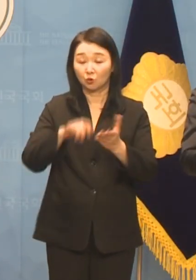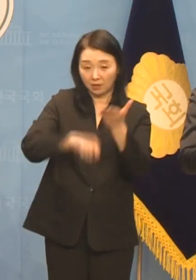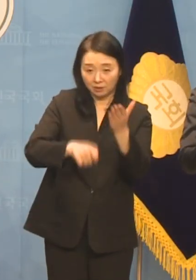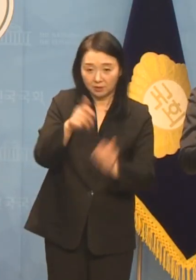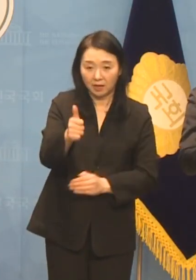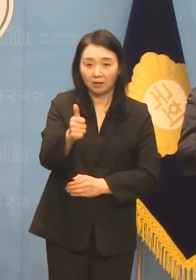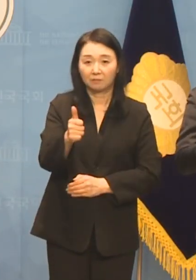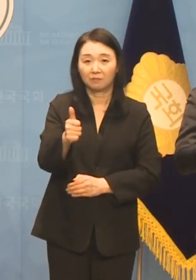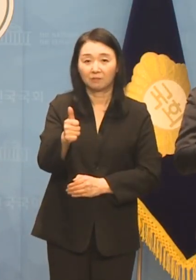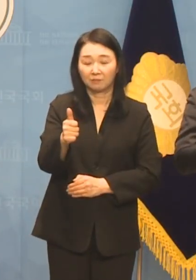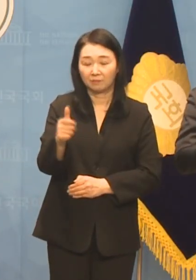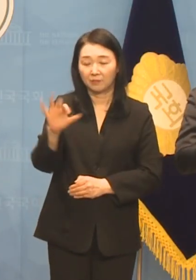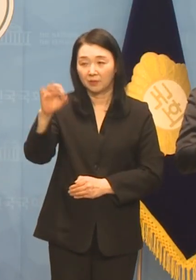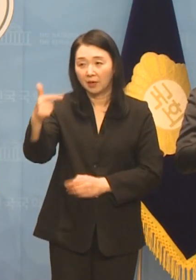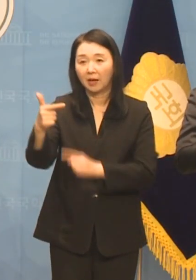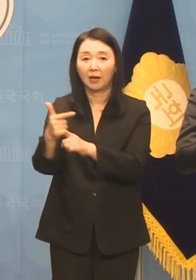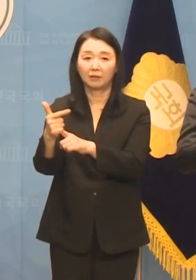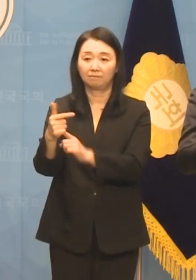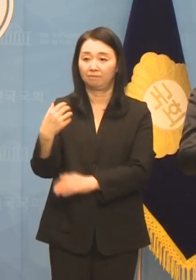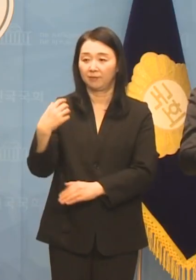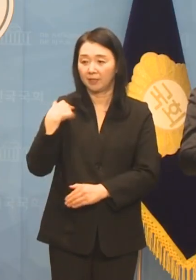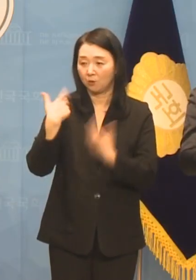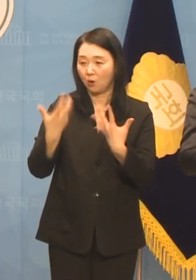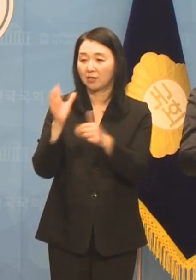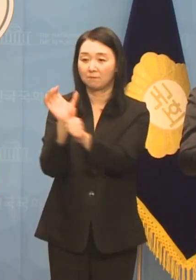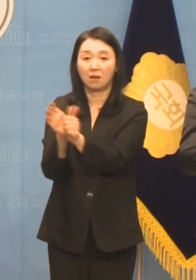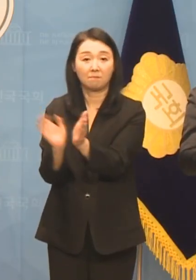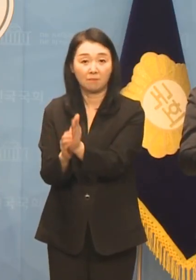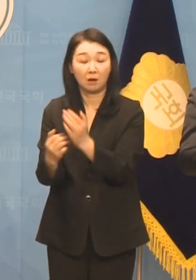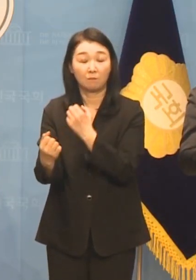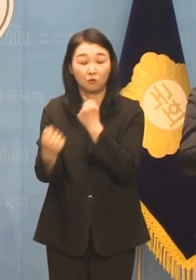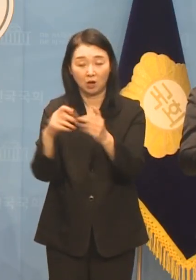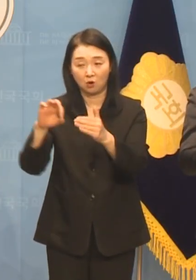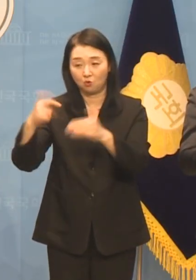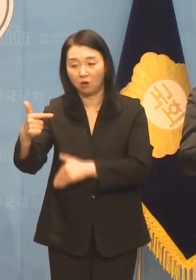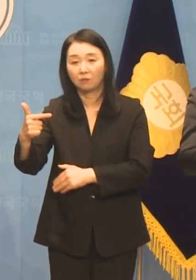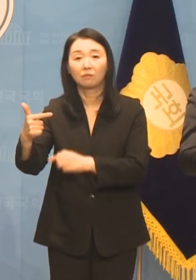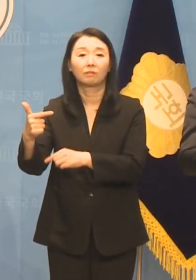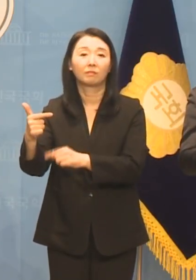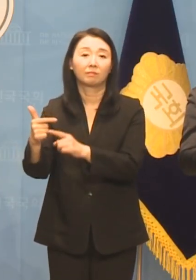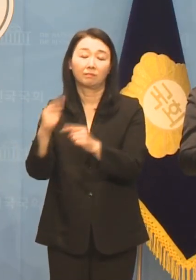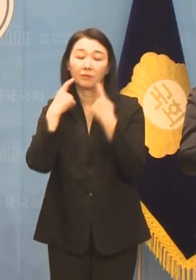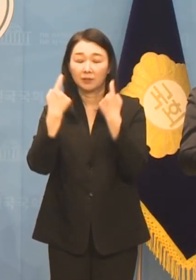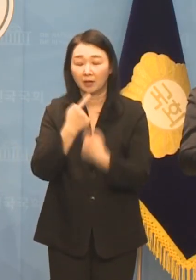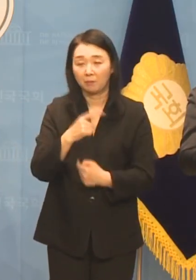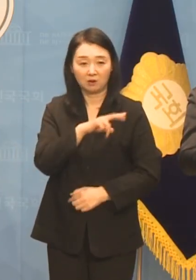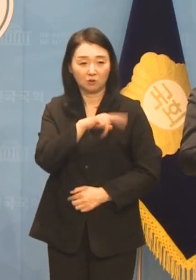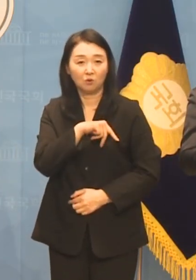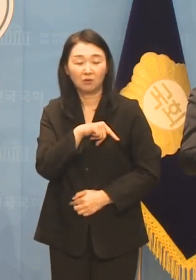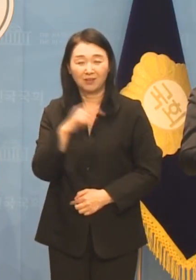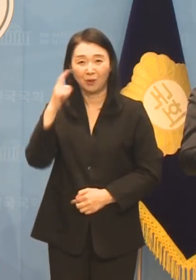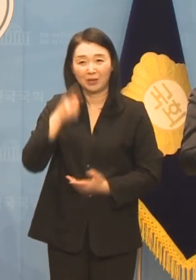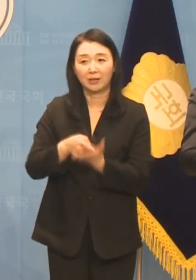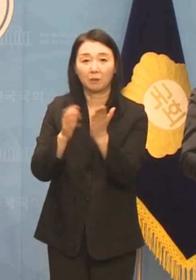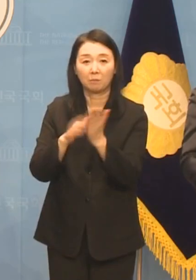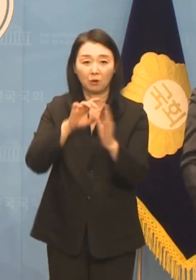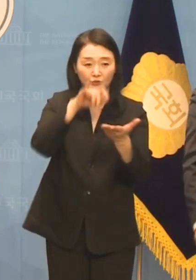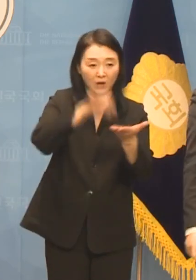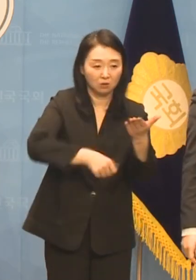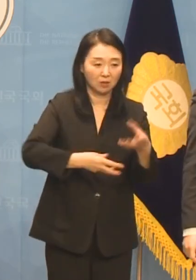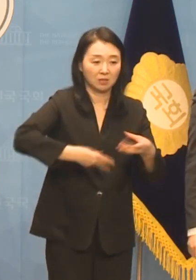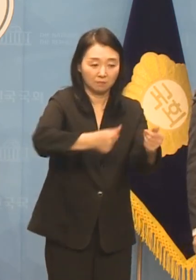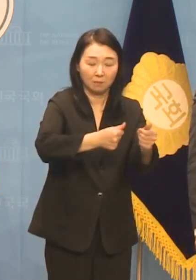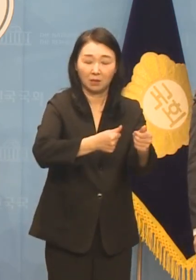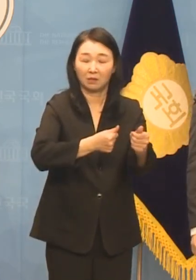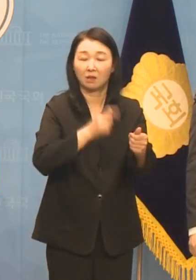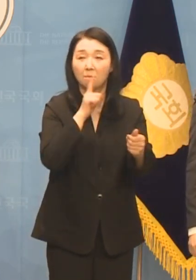국회의장은 구 여권과 한독수 대행의 책임을 분명히 언급하였음에도 권영세 비대위원장은 개별 의원들의 의견 제시를 국회의장을